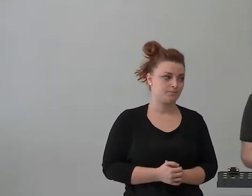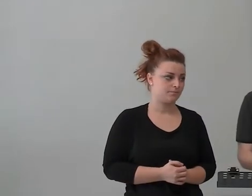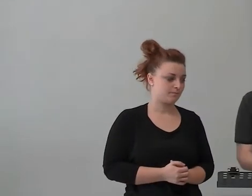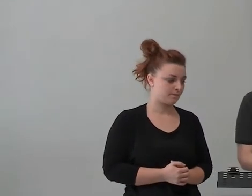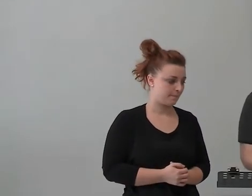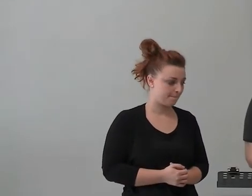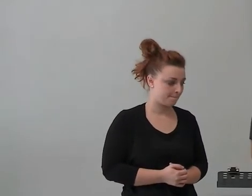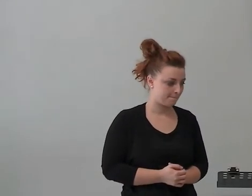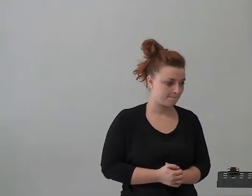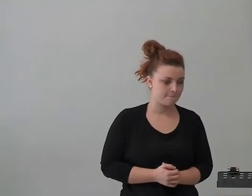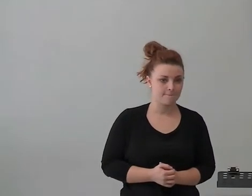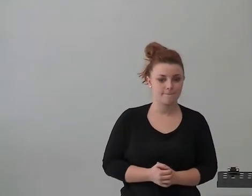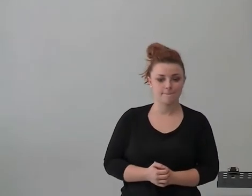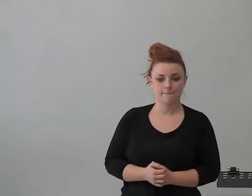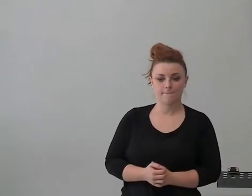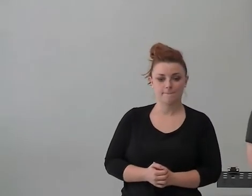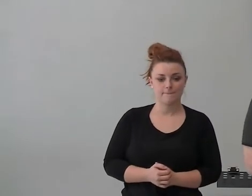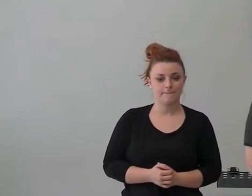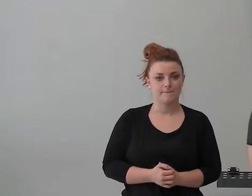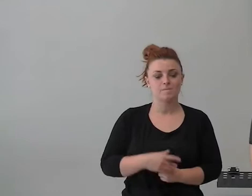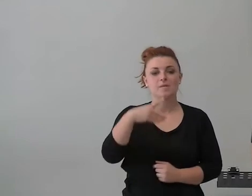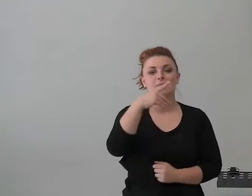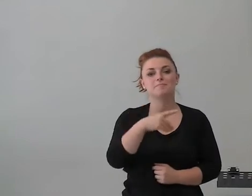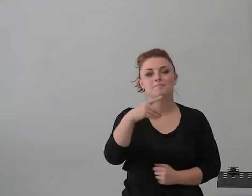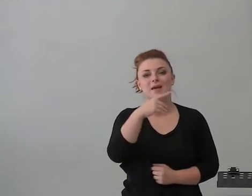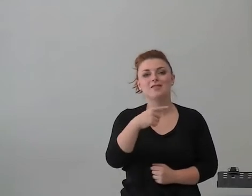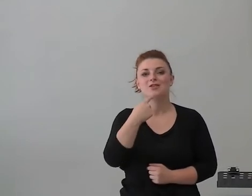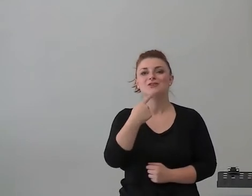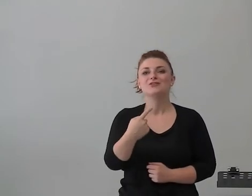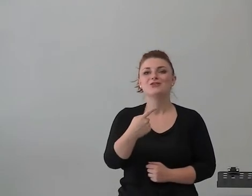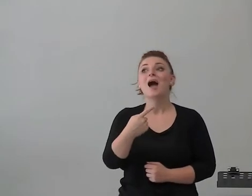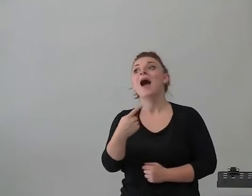Come ho detto, sembra che Pietro capisce che Gesù è un po' come Harry Potter.